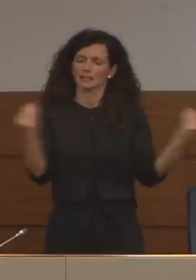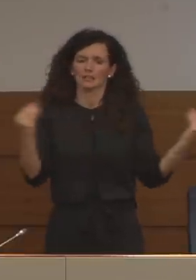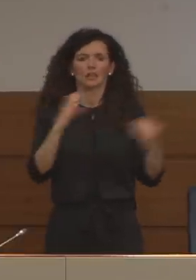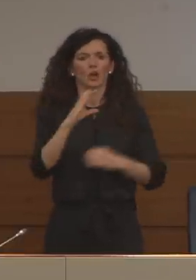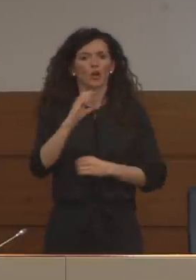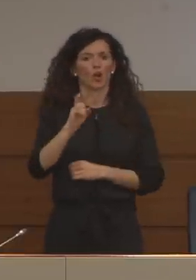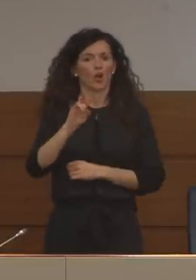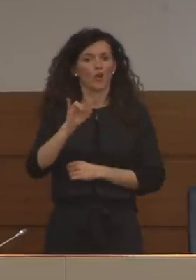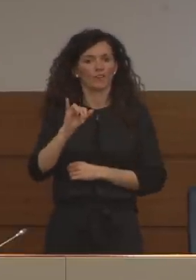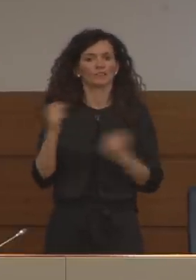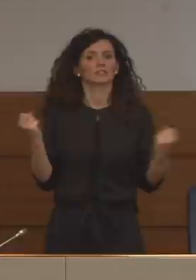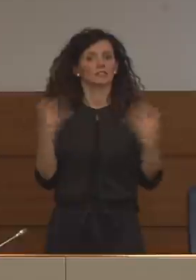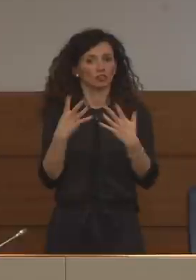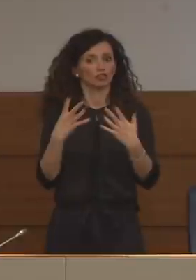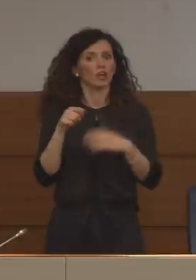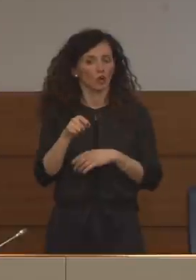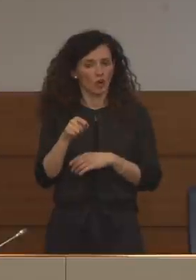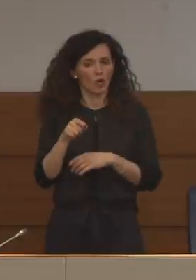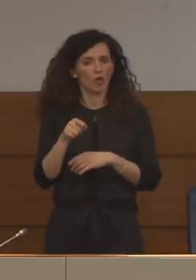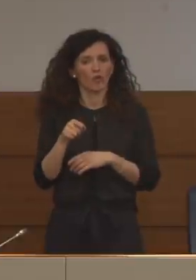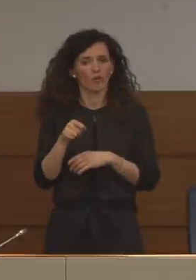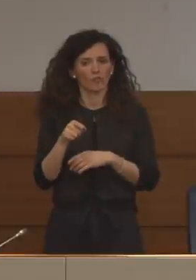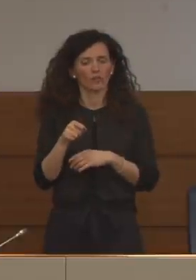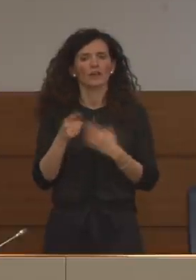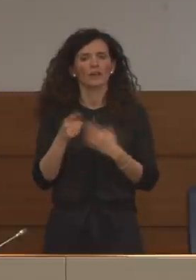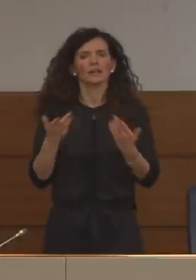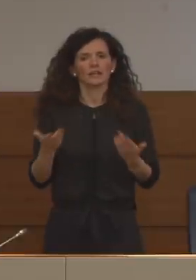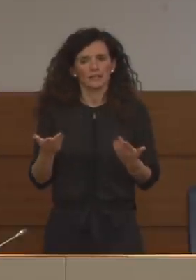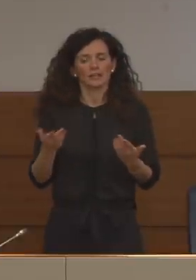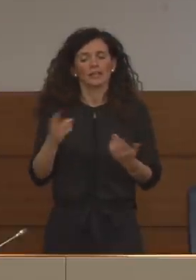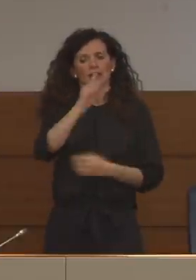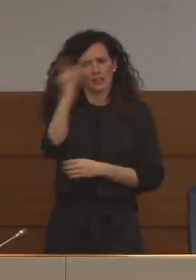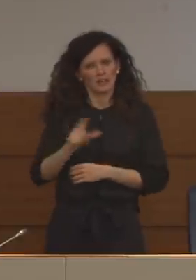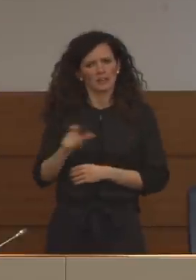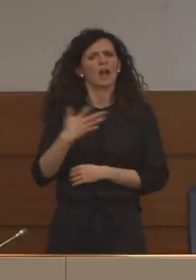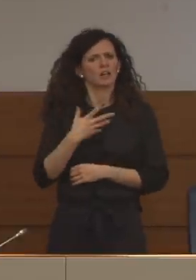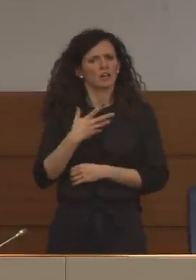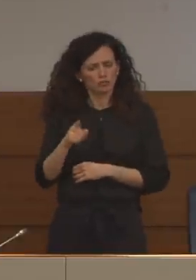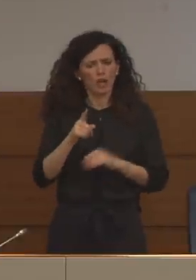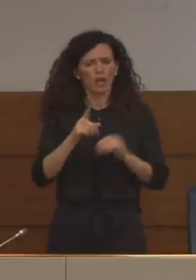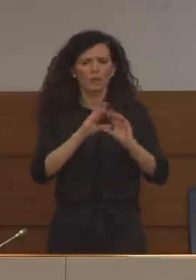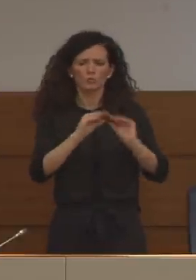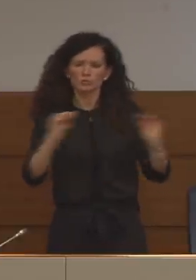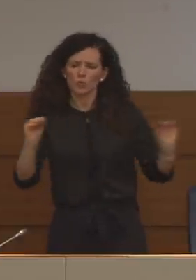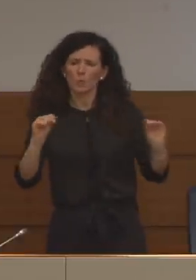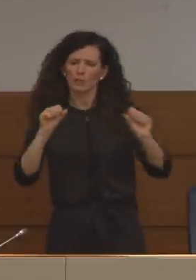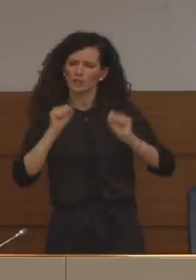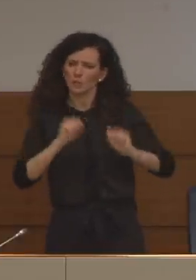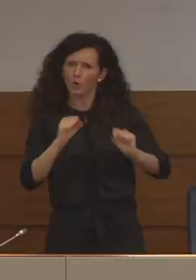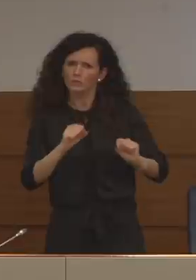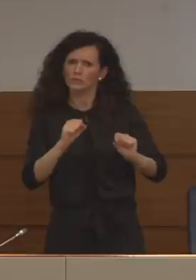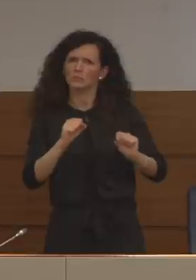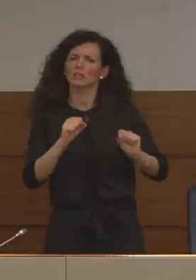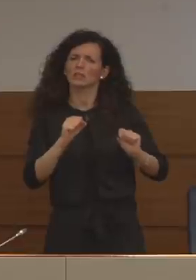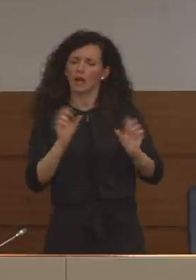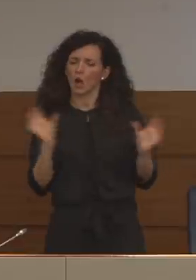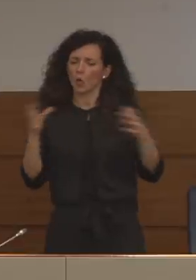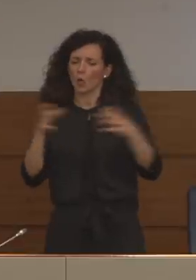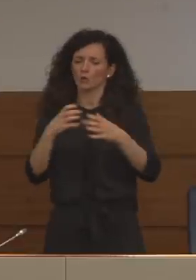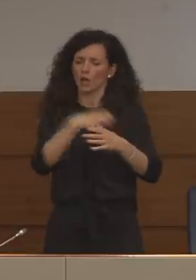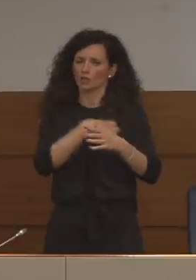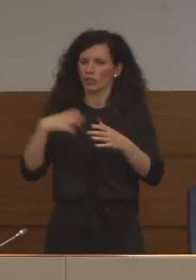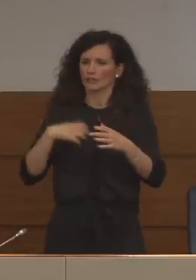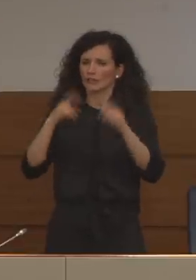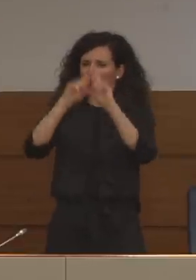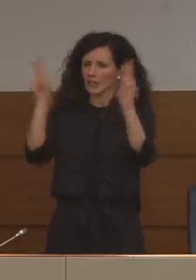ma anche tutti gli strumenti per rappresentare un punto di riferimento nella comunità scientifica internazionale